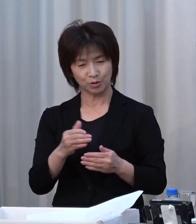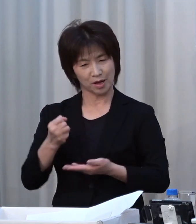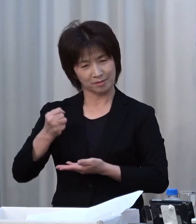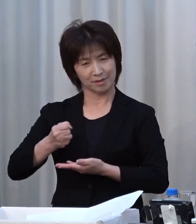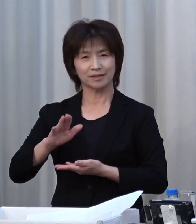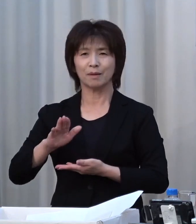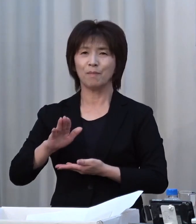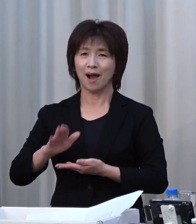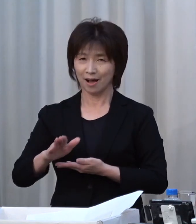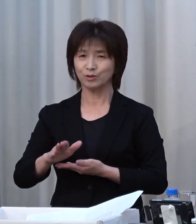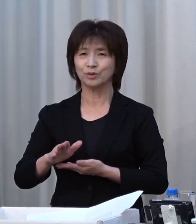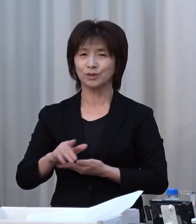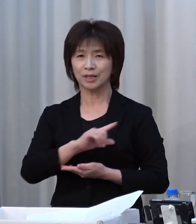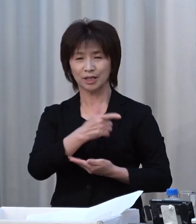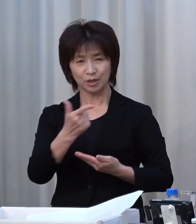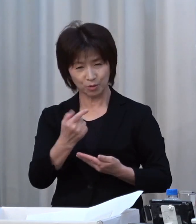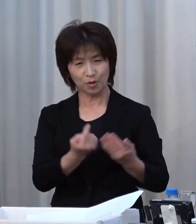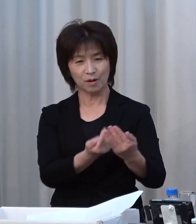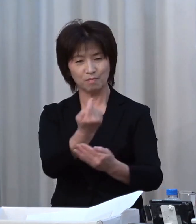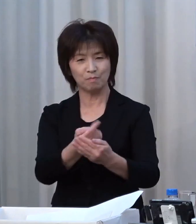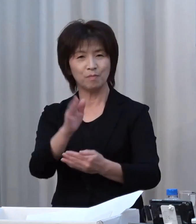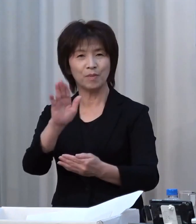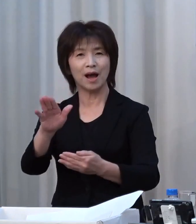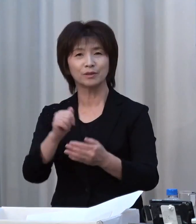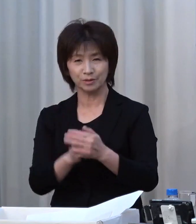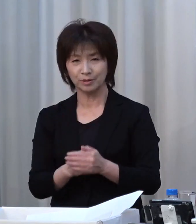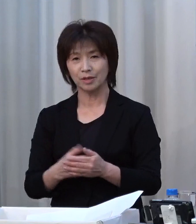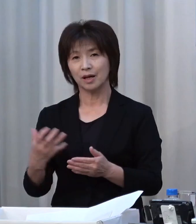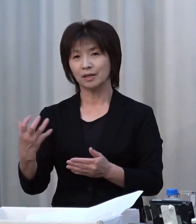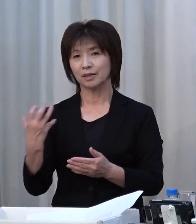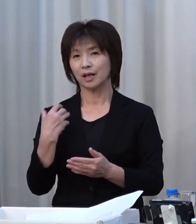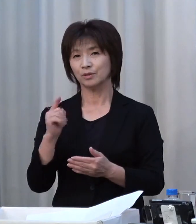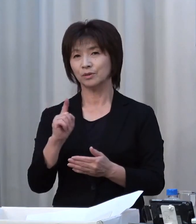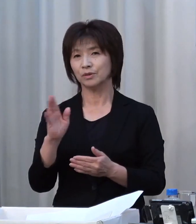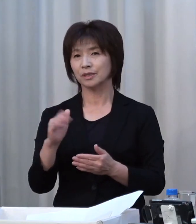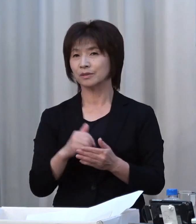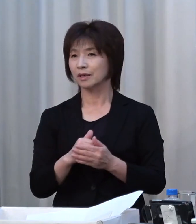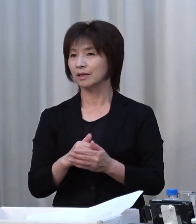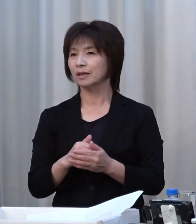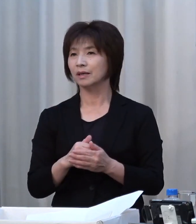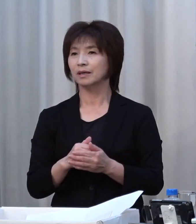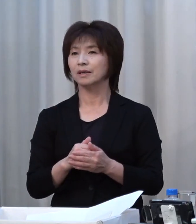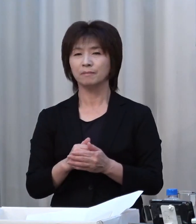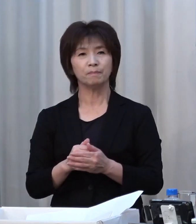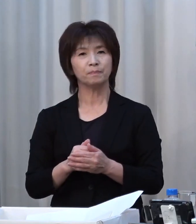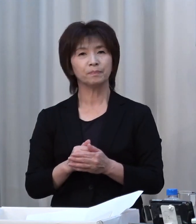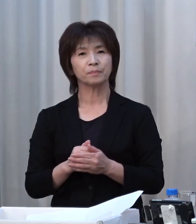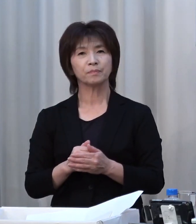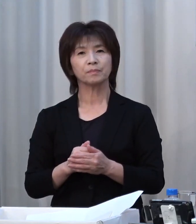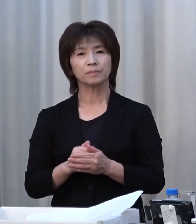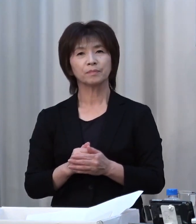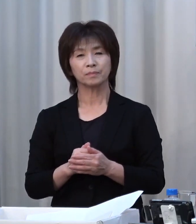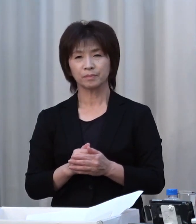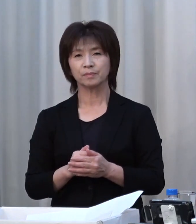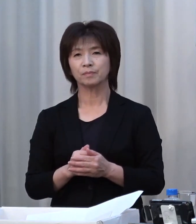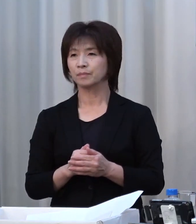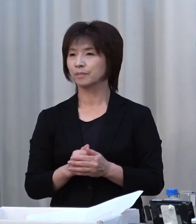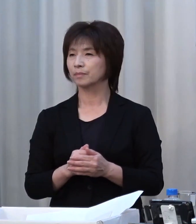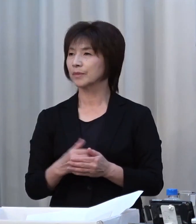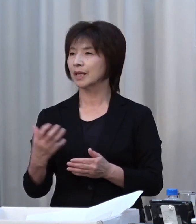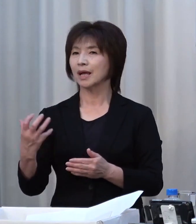ね、そういうのが出てきてしまうんですけども、はい、担当部局長に説明しておきます。 交換が、理事長と言いませんので、